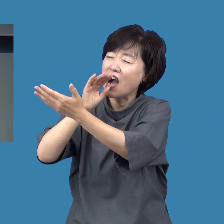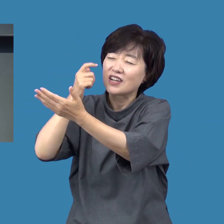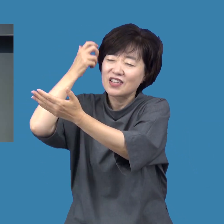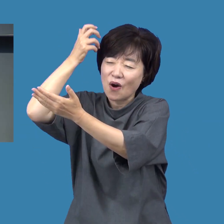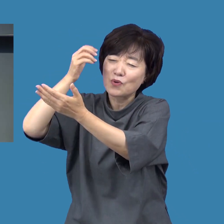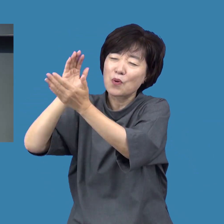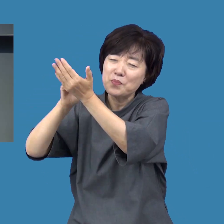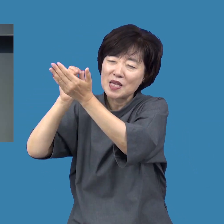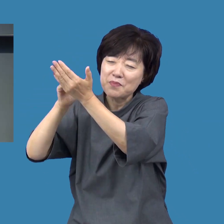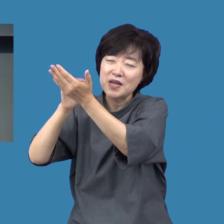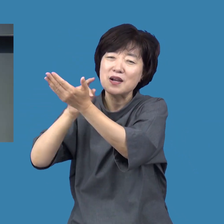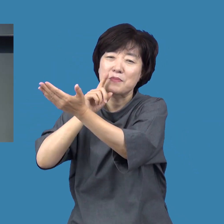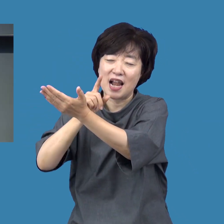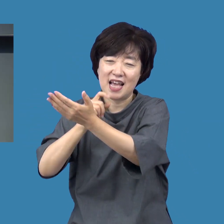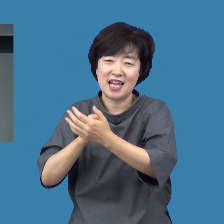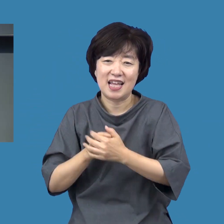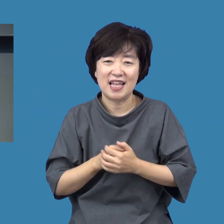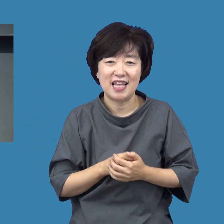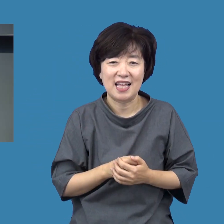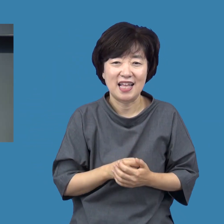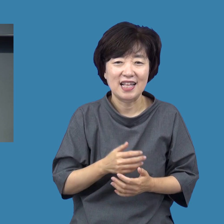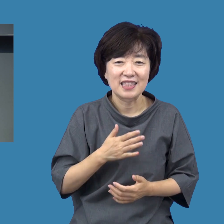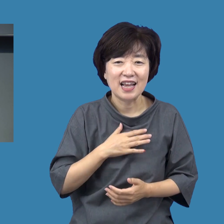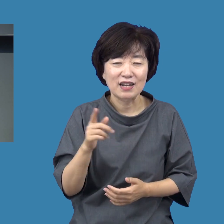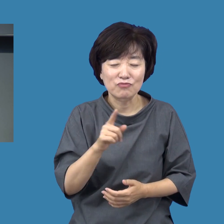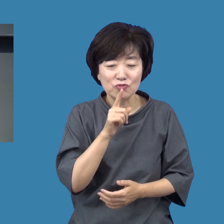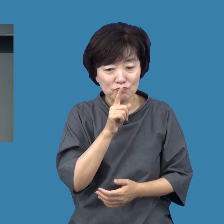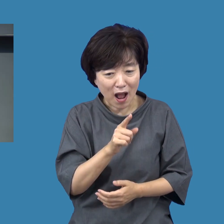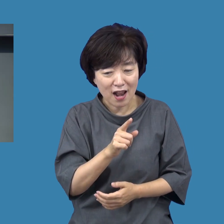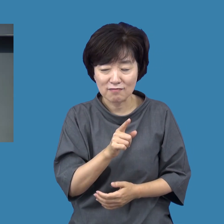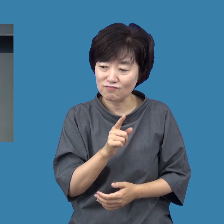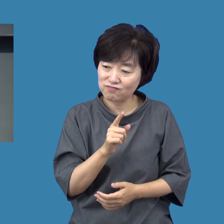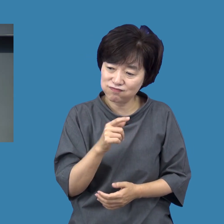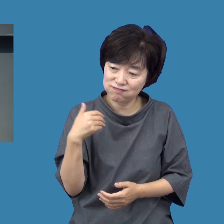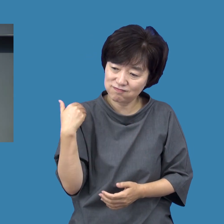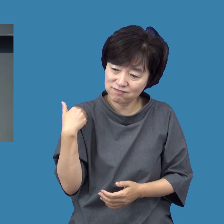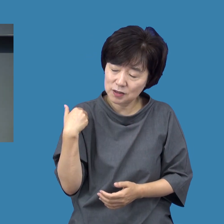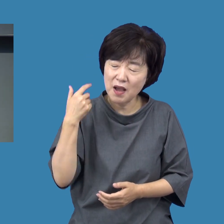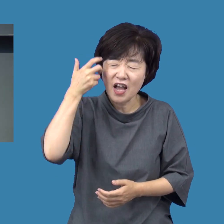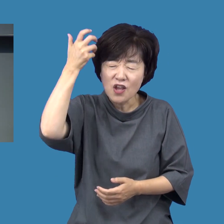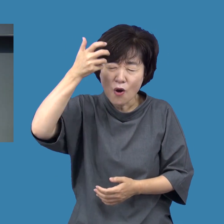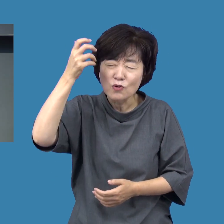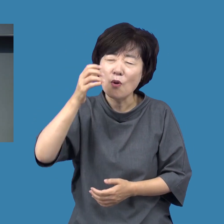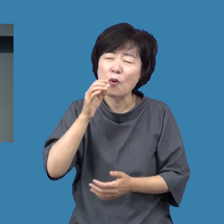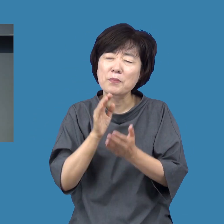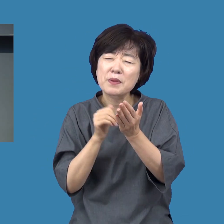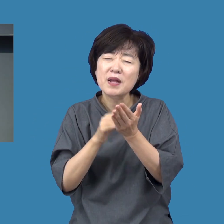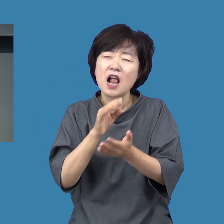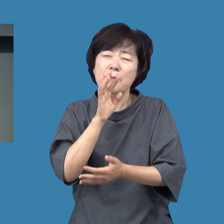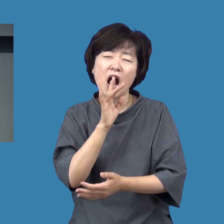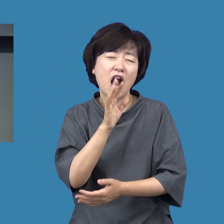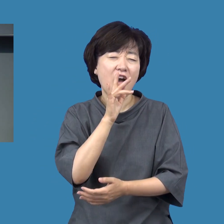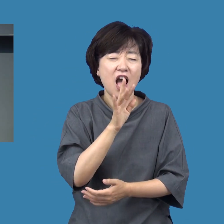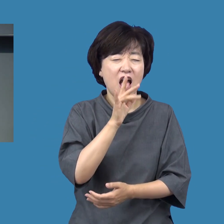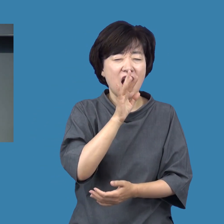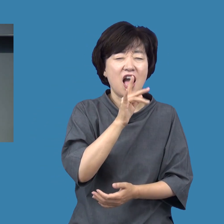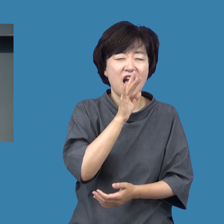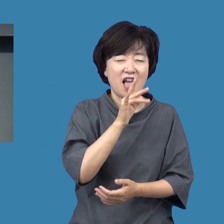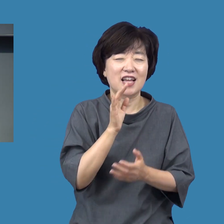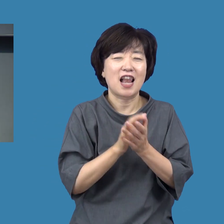말함이라. 내가 무슨 말을 하는지 모르지만 영으로 비밀을 말한다는 거예요. 할렐루야.